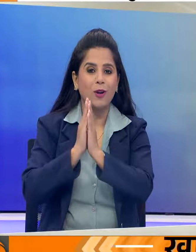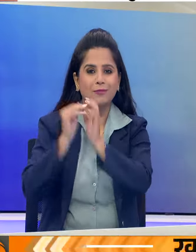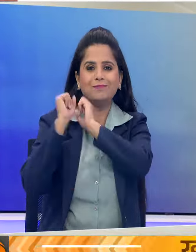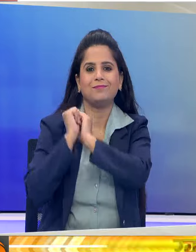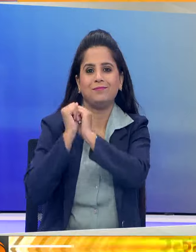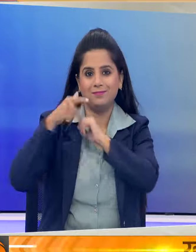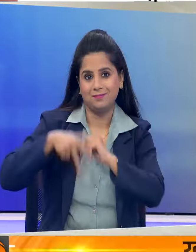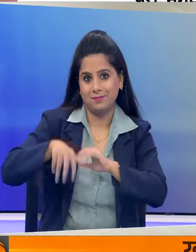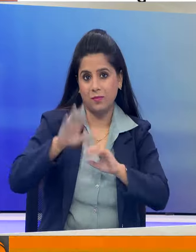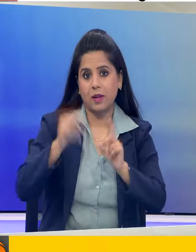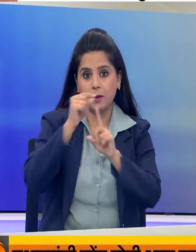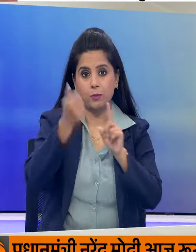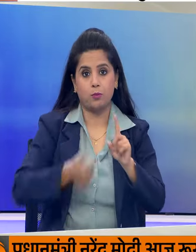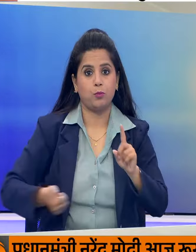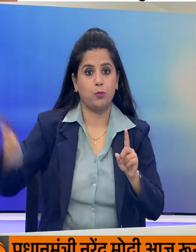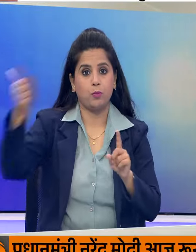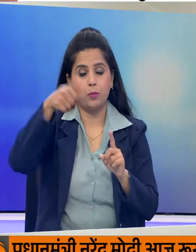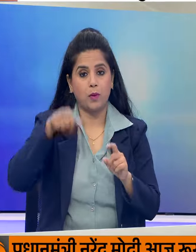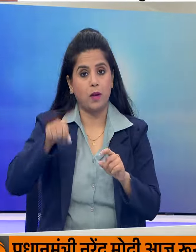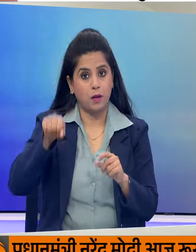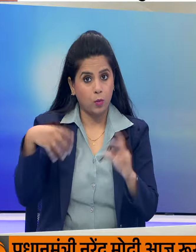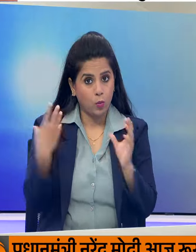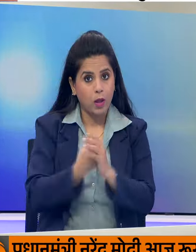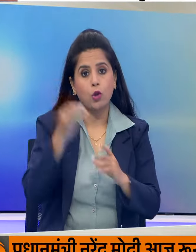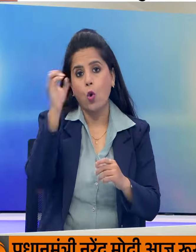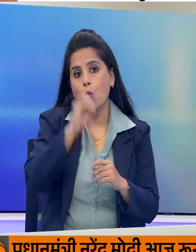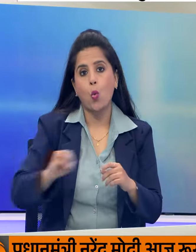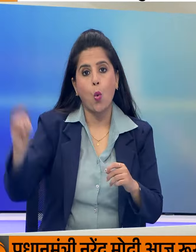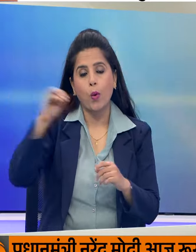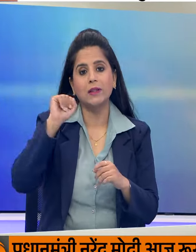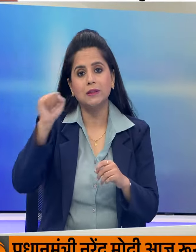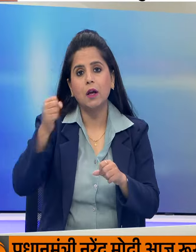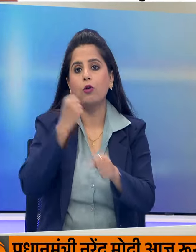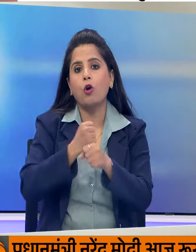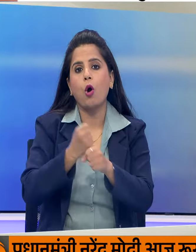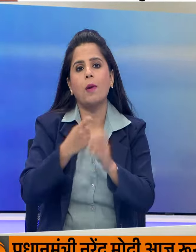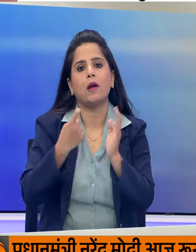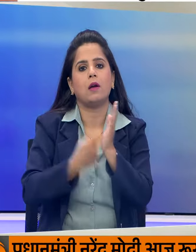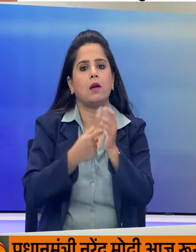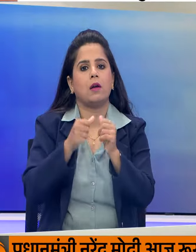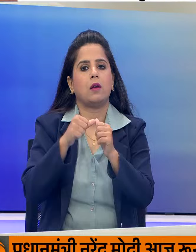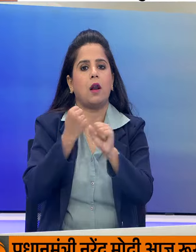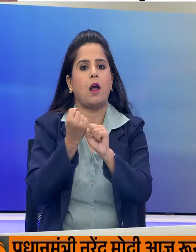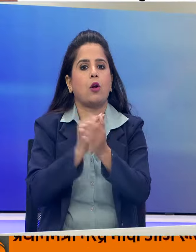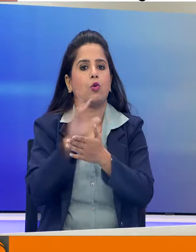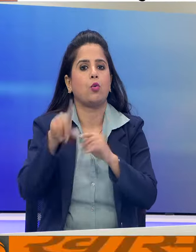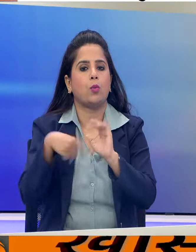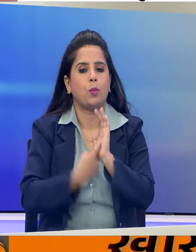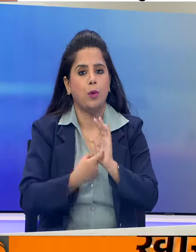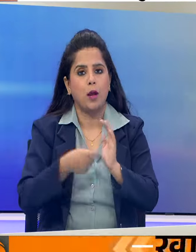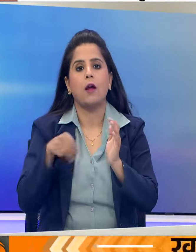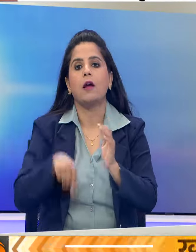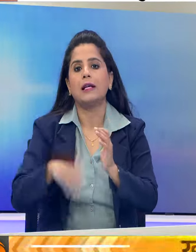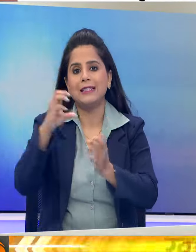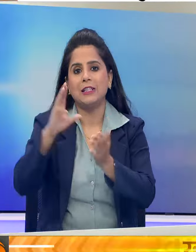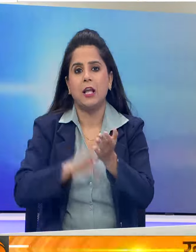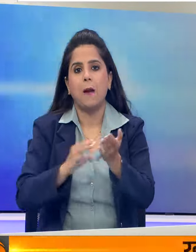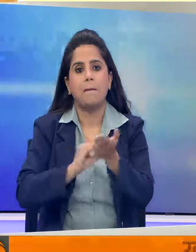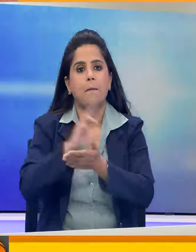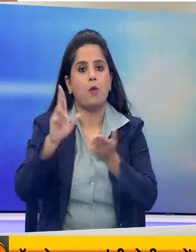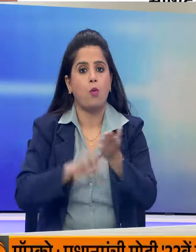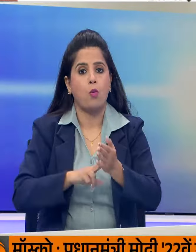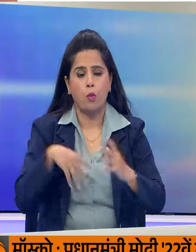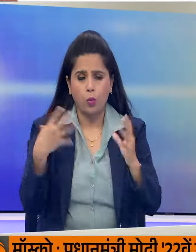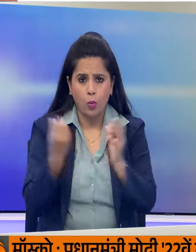में राष्ट्रपति द्रौपदी मुर्मू सहित ओडिशा के राज्यपाल रघुबर दास और मुख्यमंत्री मोहन चरण मांझी